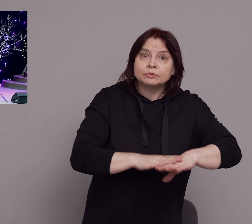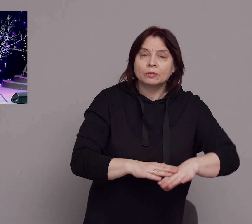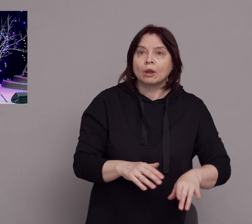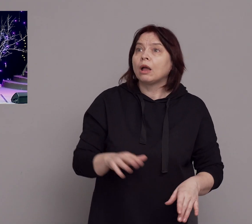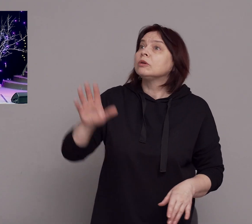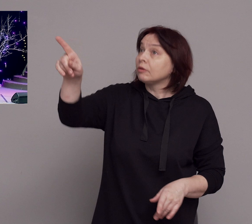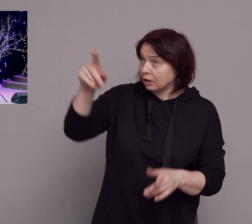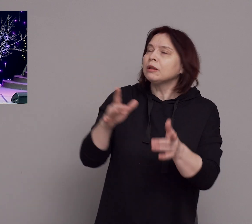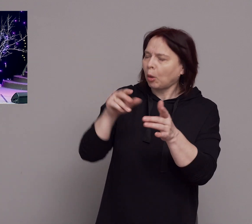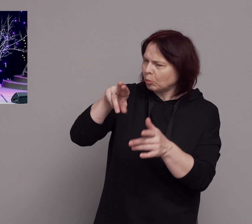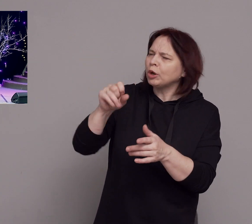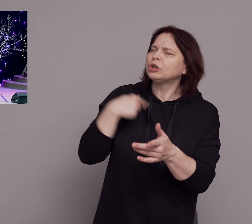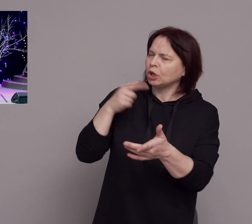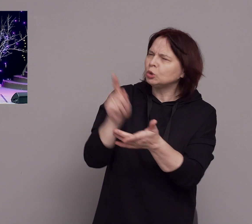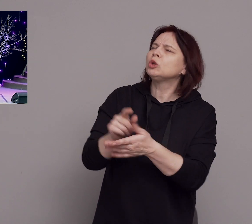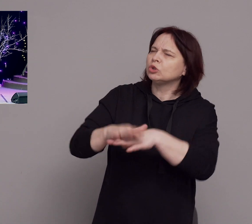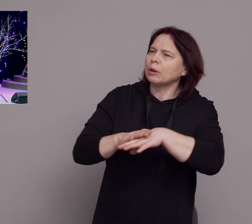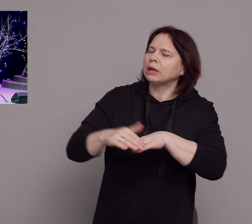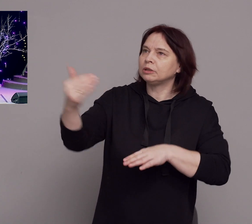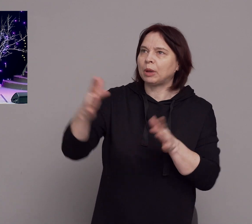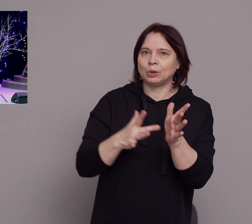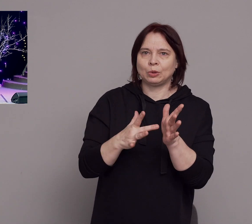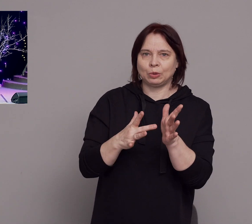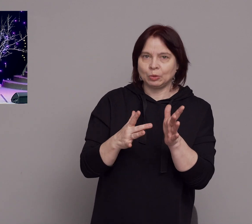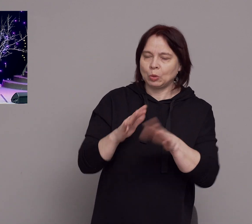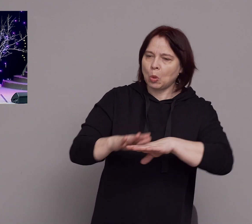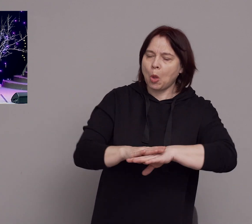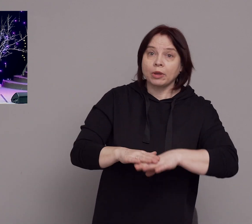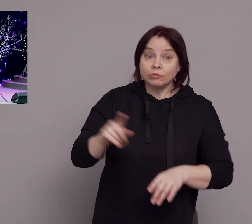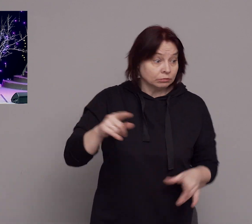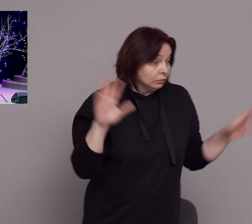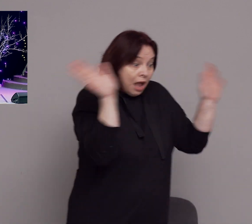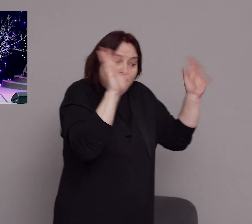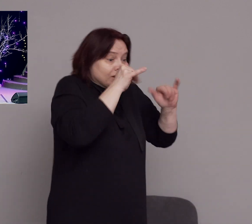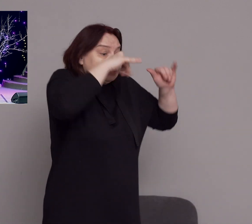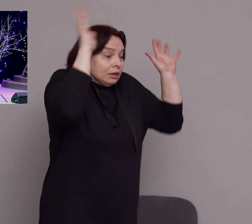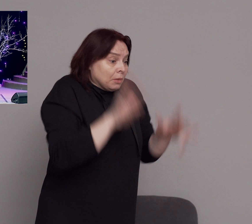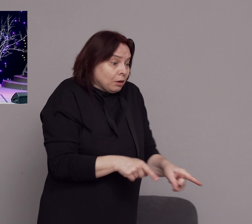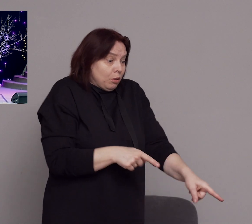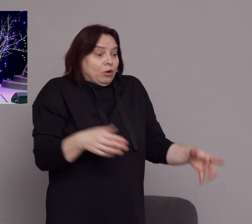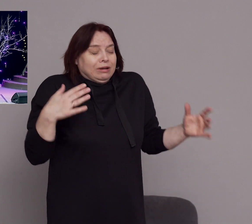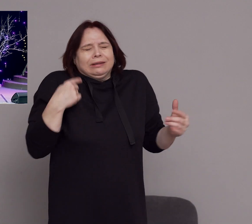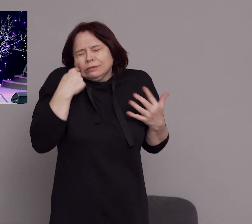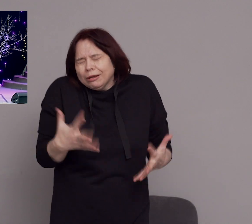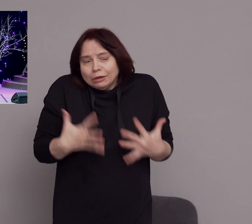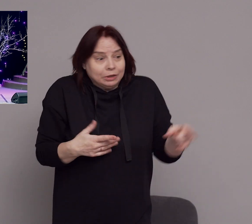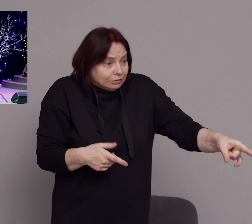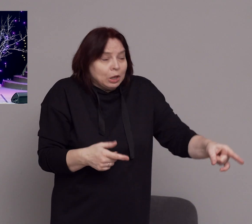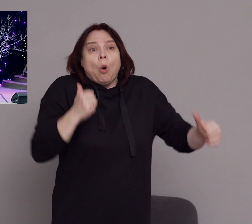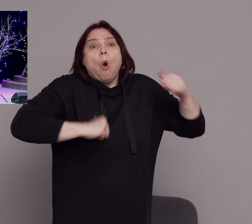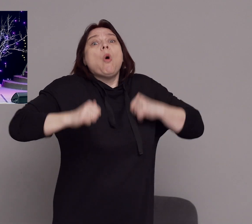Петр? Он говорит: «Нет, учитель, ты не можешь этого сделать». Реакция Петра такая, какая у нас реакция